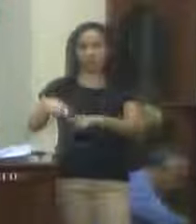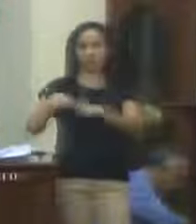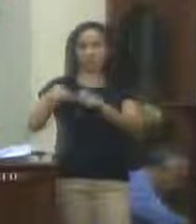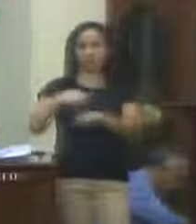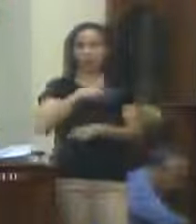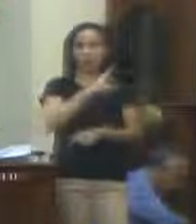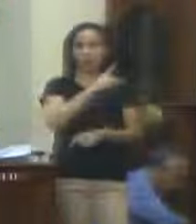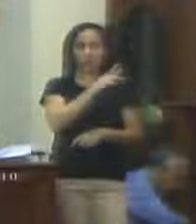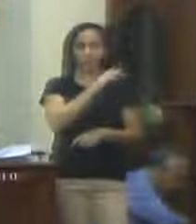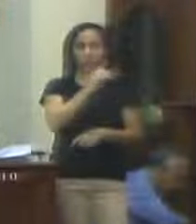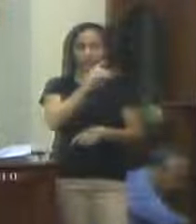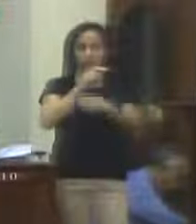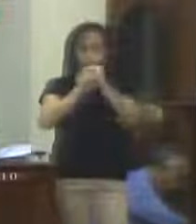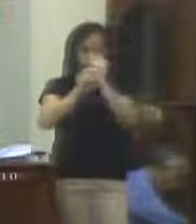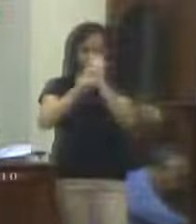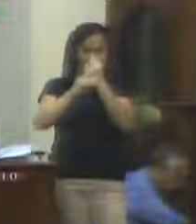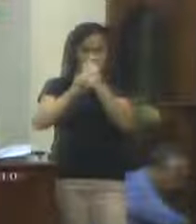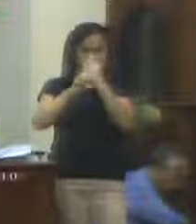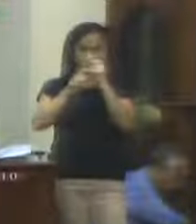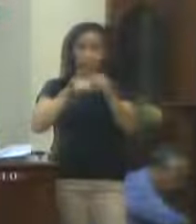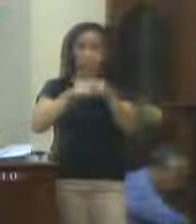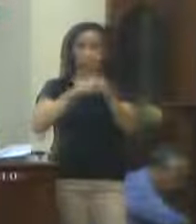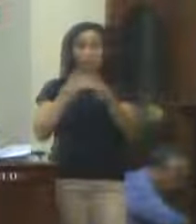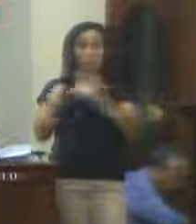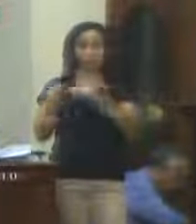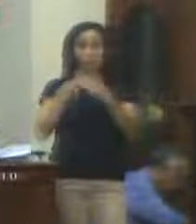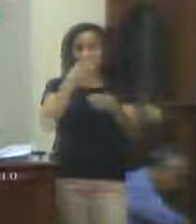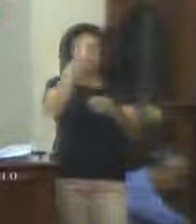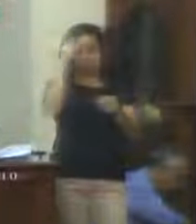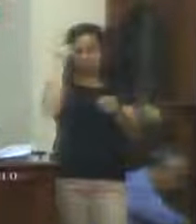rurais e mesmo as de moradores